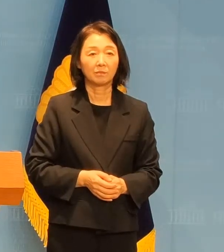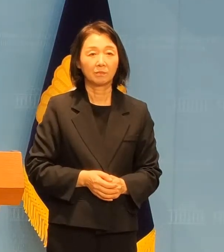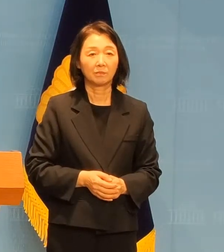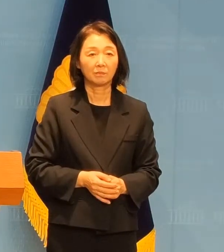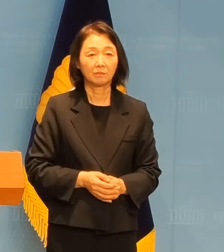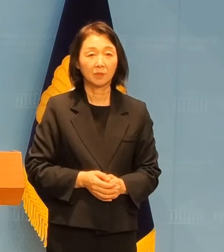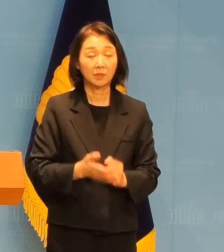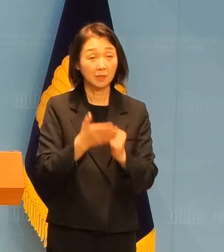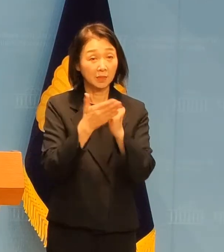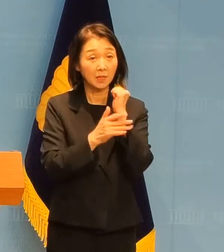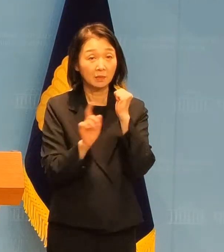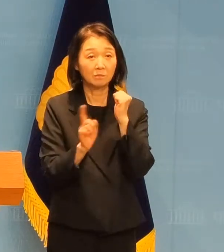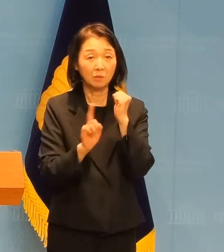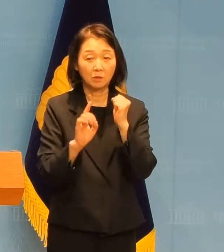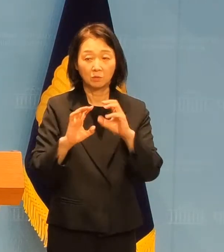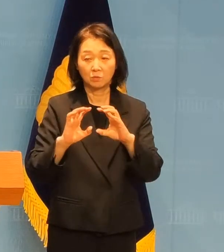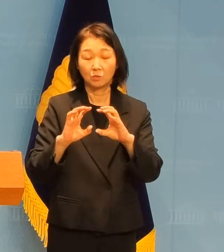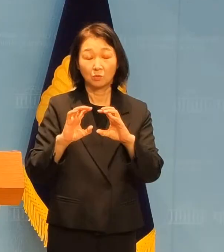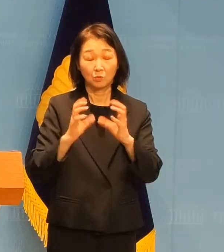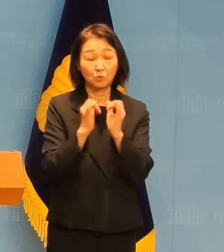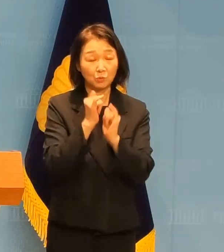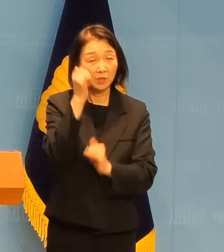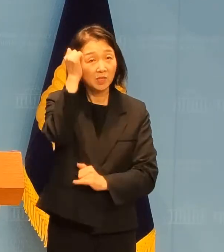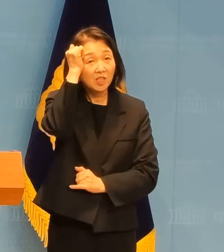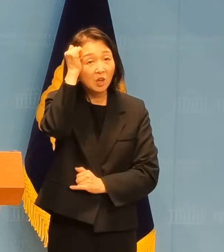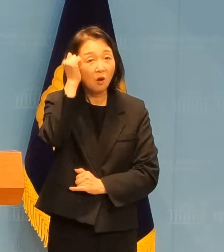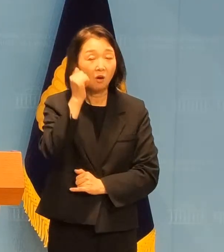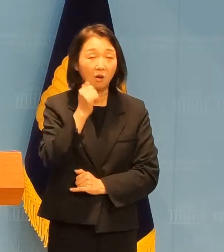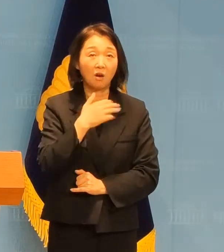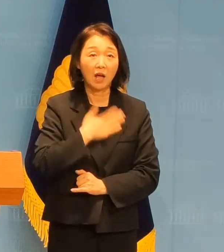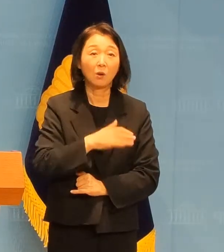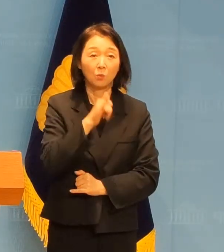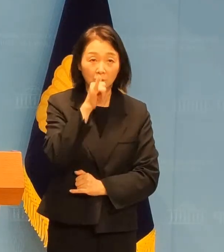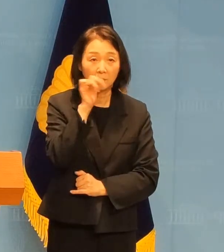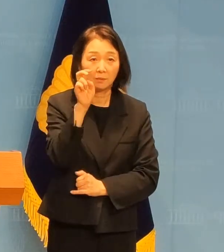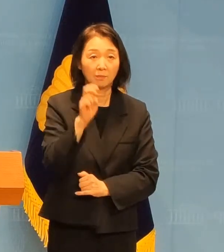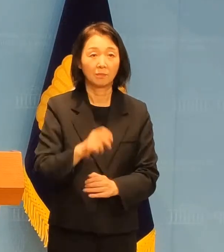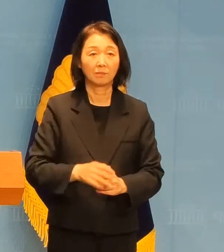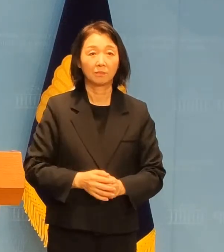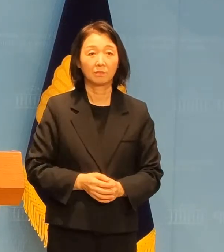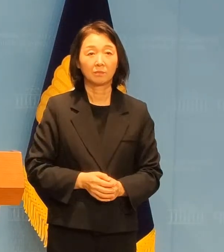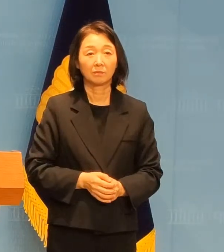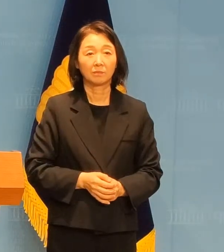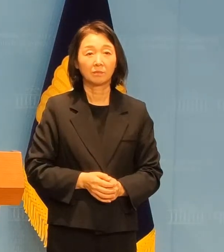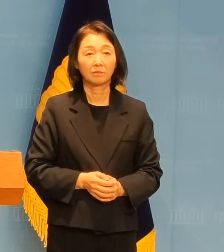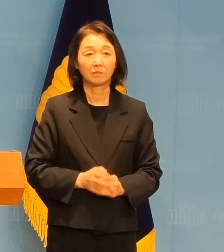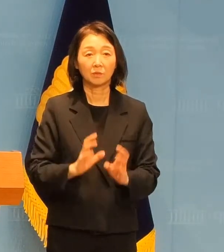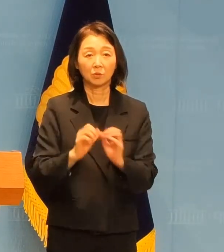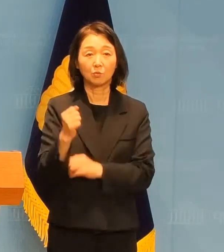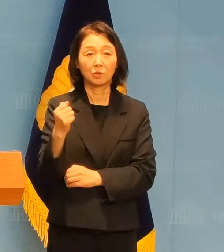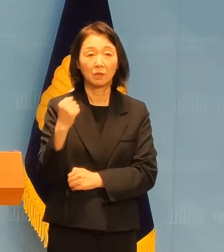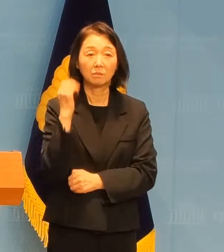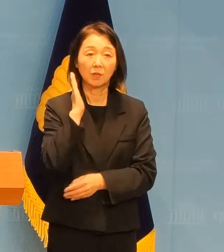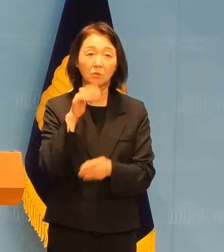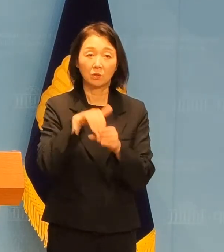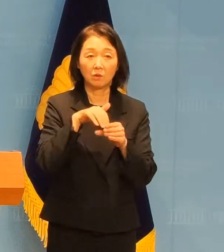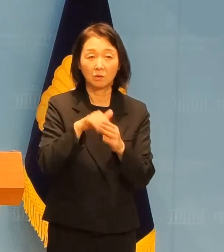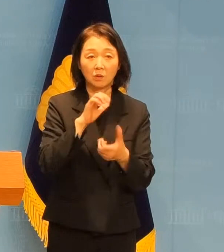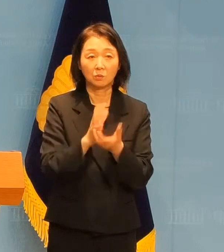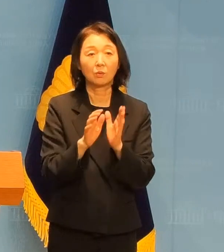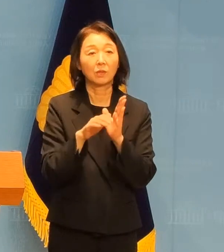이 사진은 국민의 기억 속 한 장면을 소환합니다. 국민의힘 대선 경선